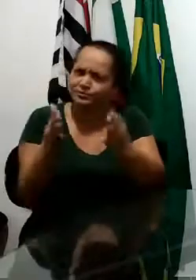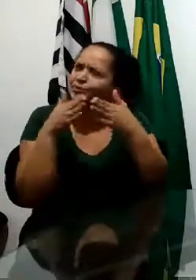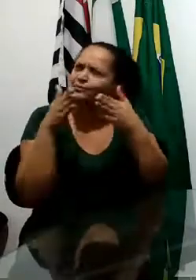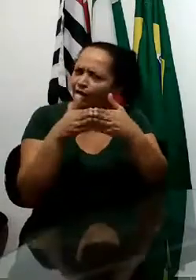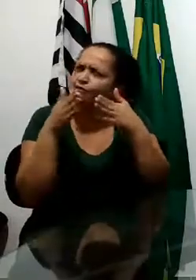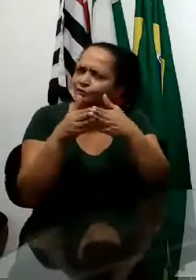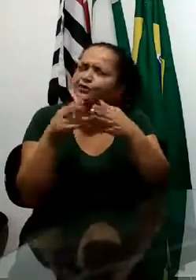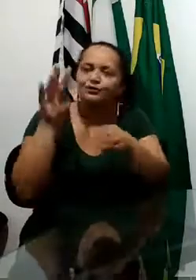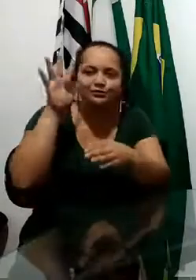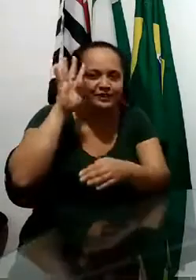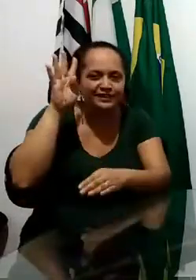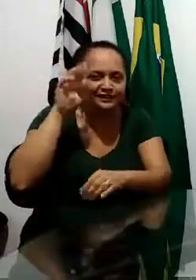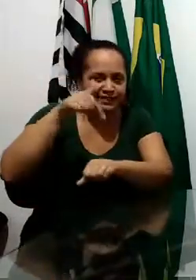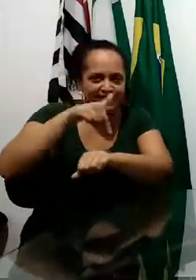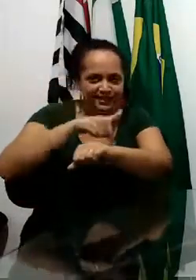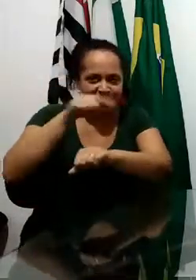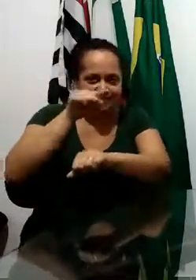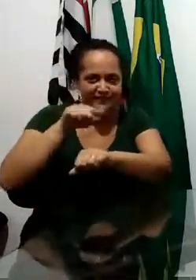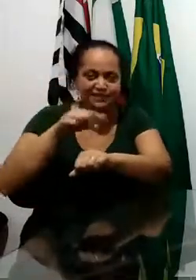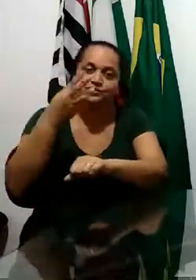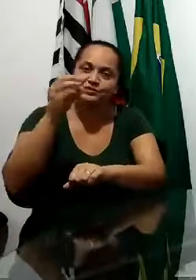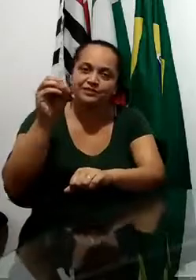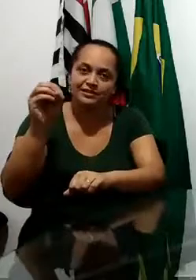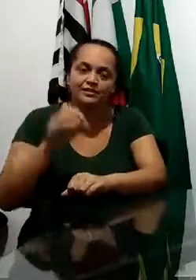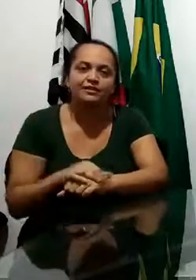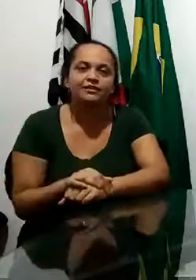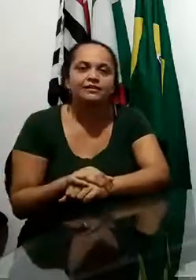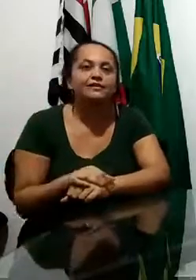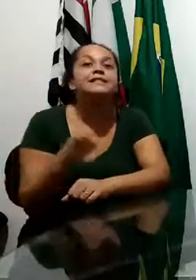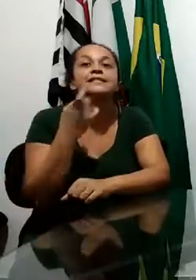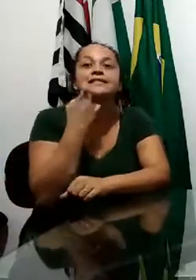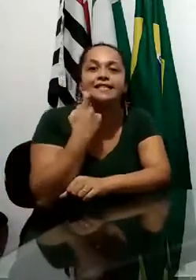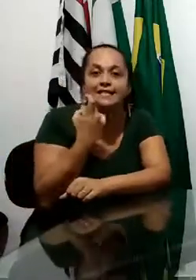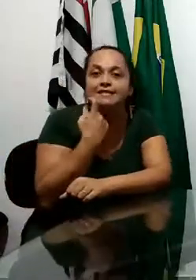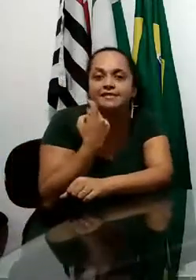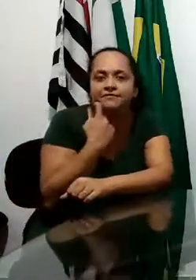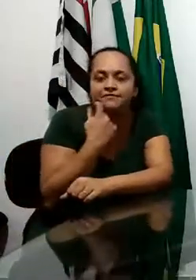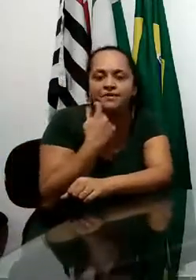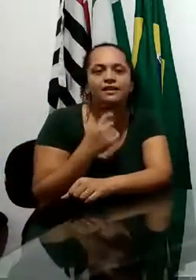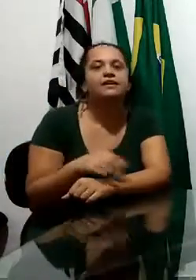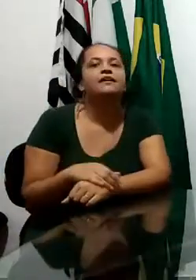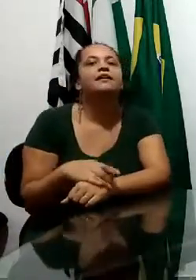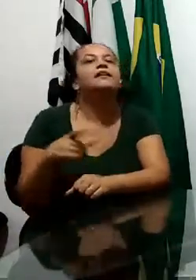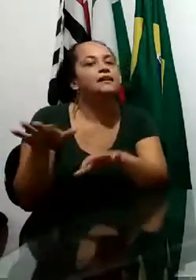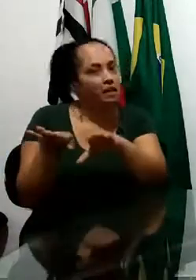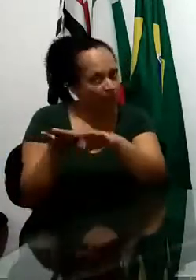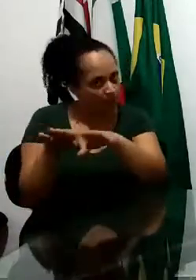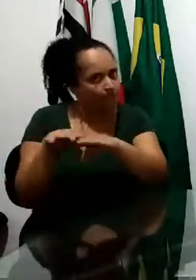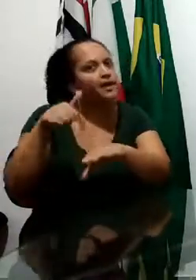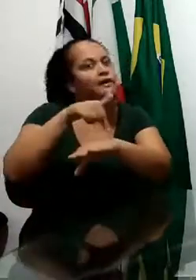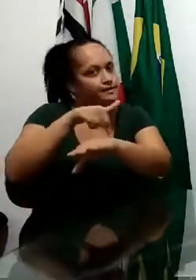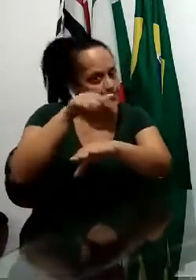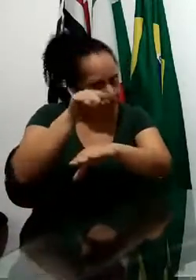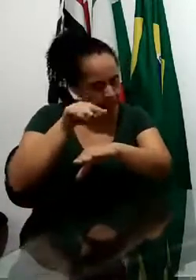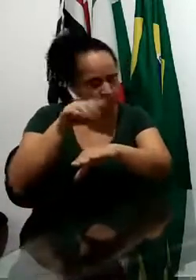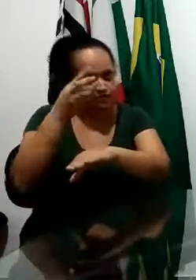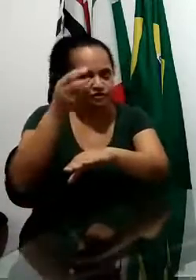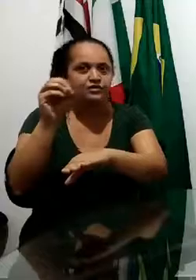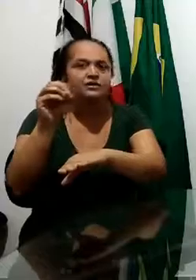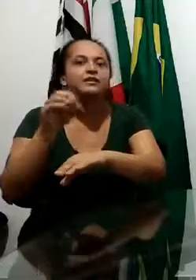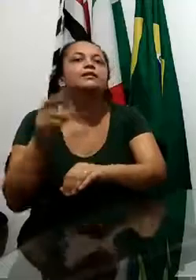quarta, 7h30. No domingo, ou melhor, na sexta-feira, 7h30, uma outra